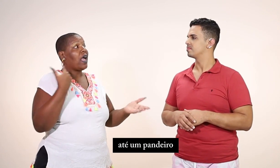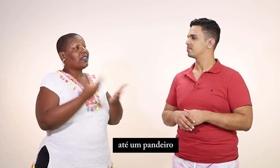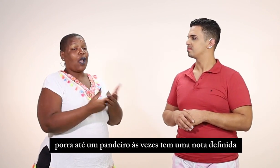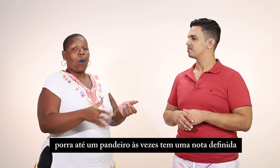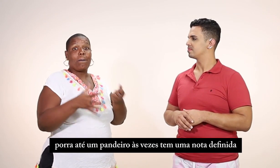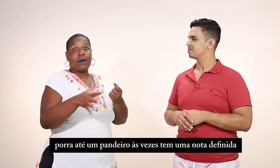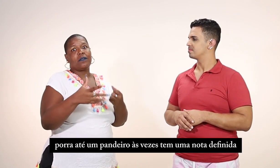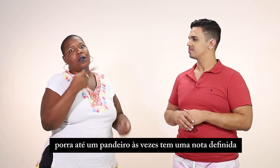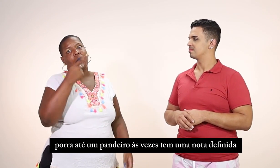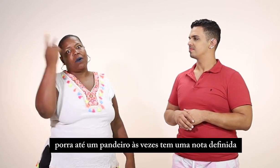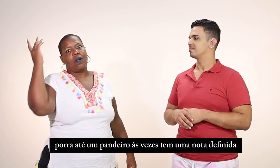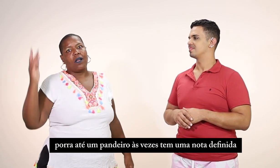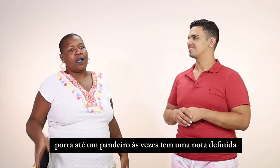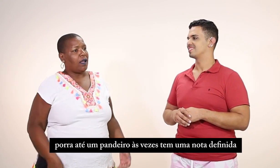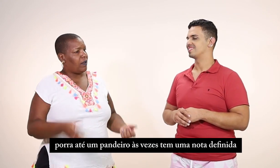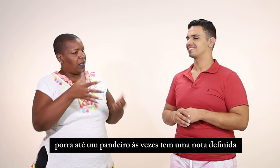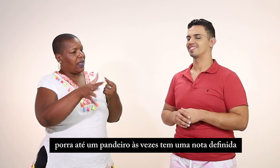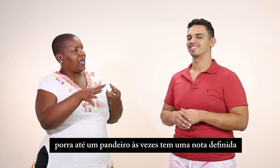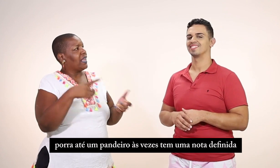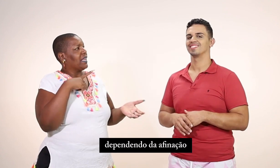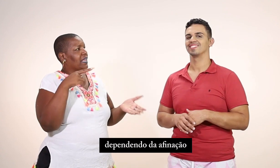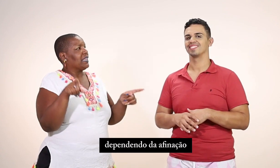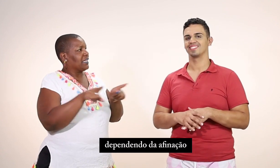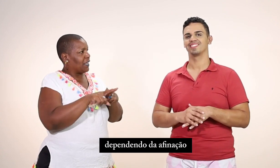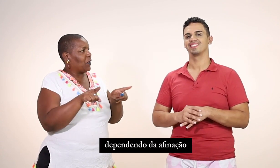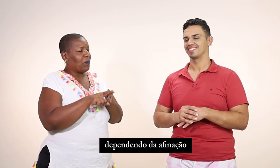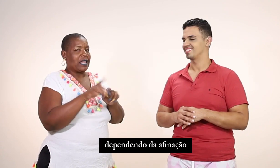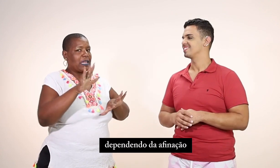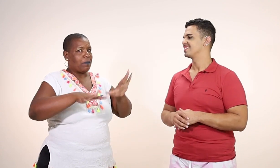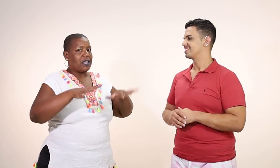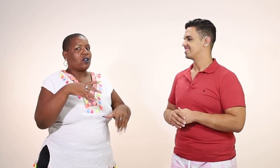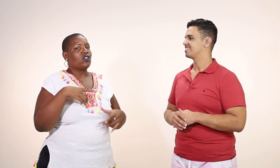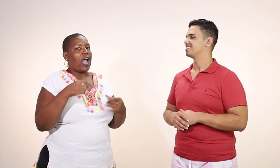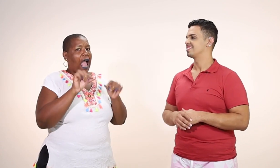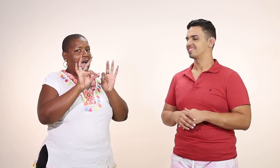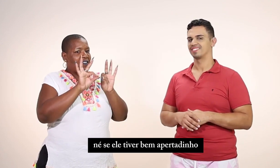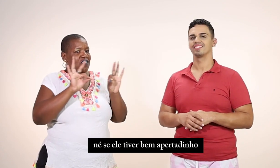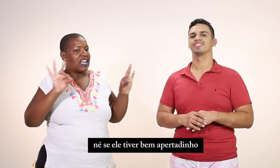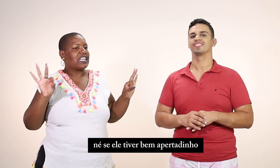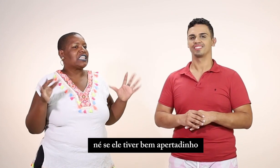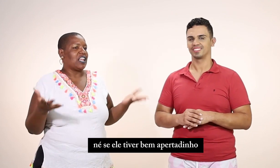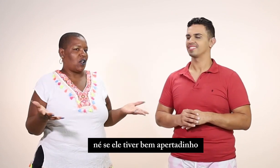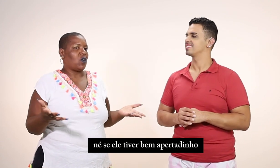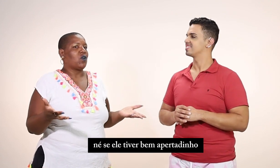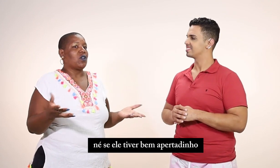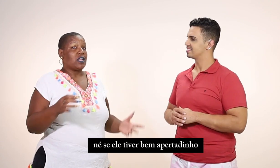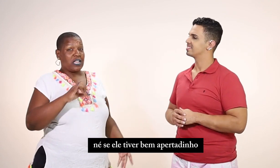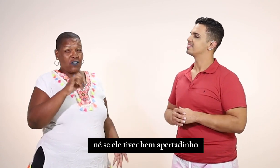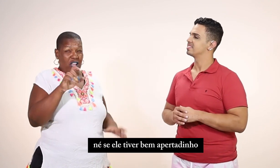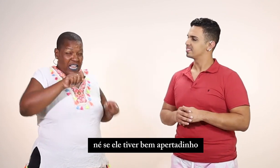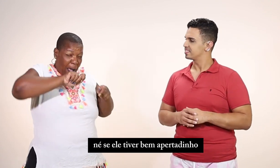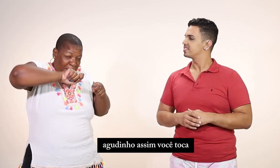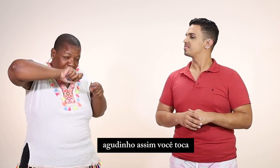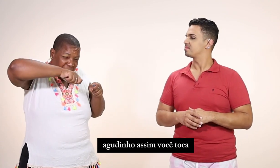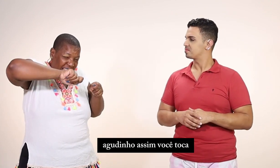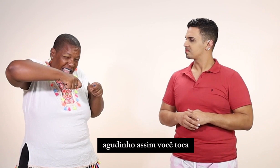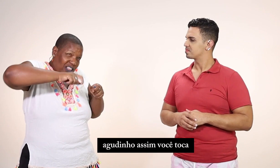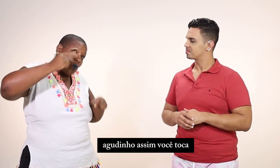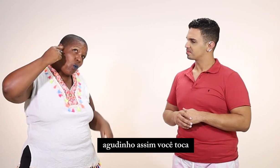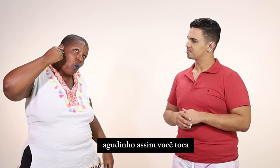pô. Até um pandeiro às vezes tem uma nota definida, dependendo da afinação. Né? Se ele tiver bem apertadinho, agudinho assim, você toca ali e